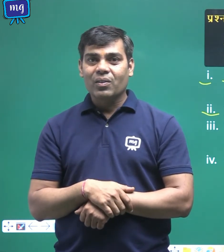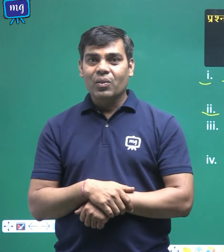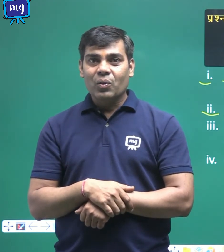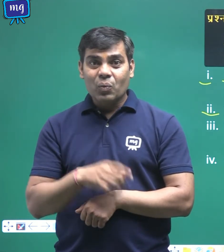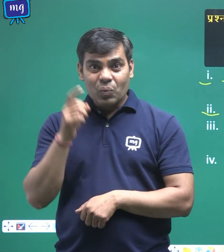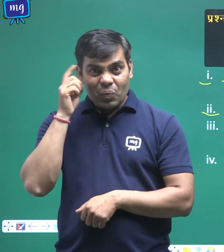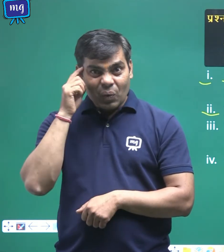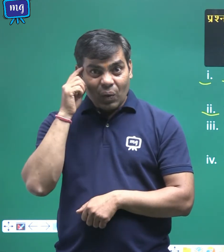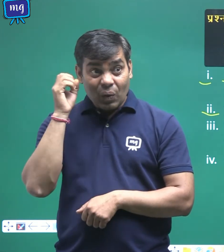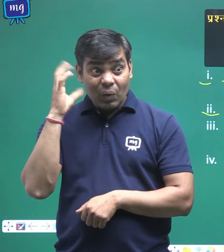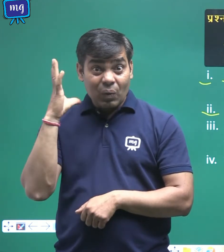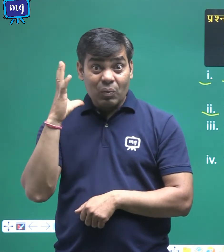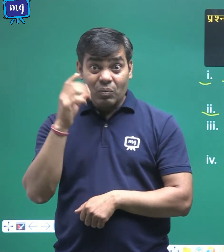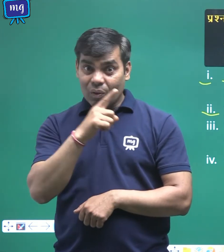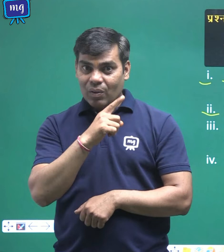धूर्त।